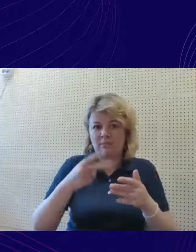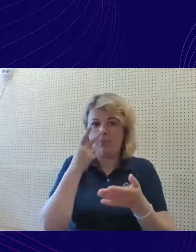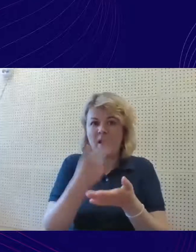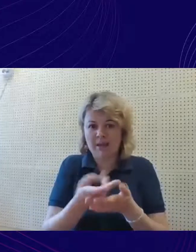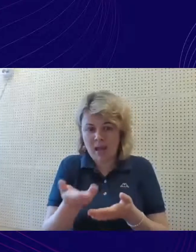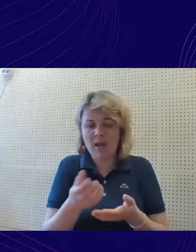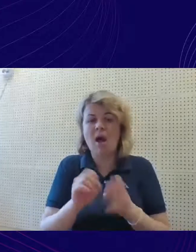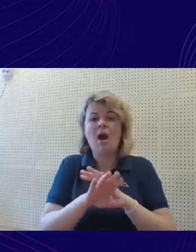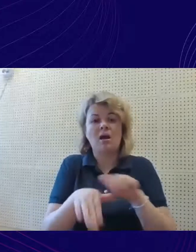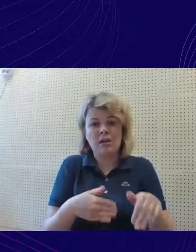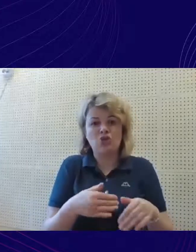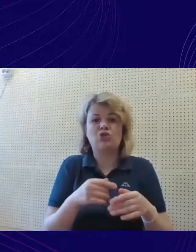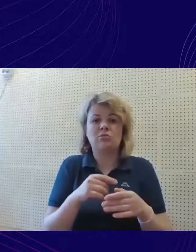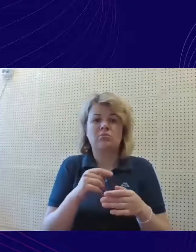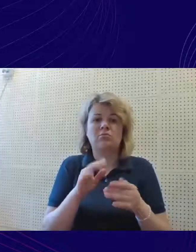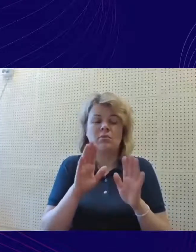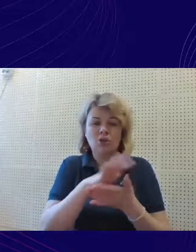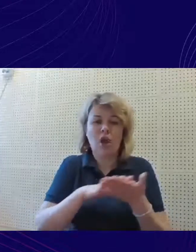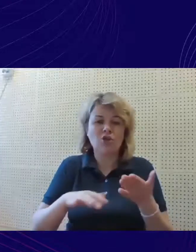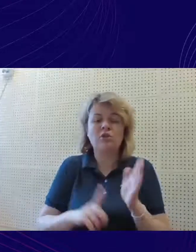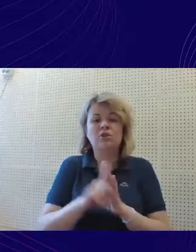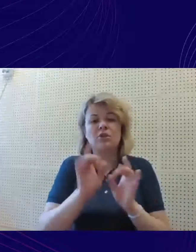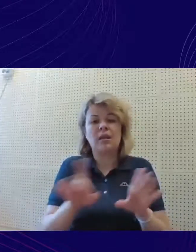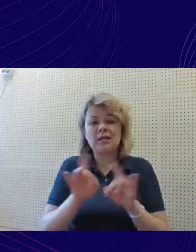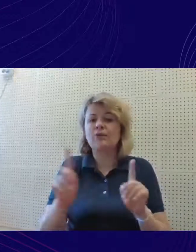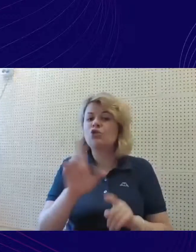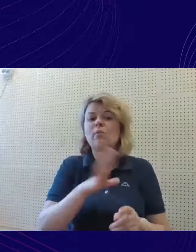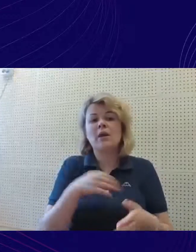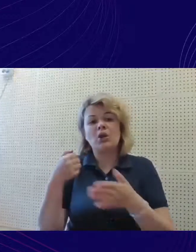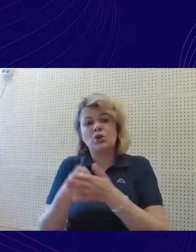просто рассказывать, что было до, что было после. Но